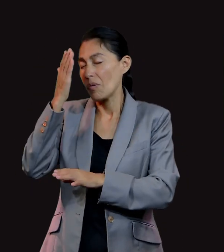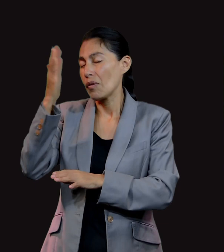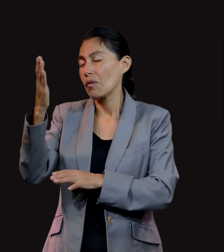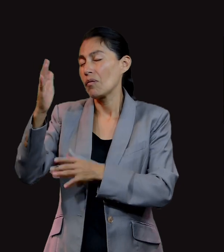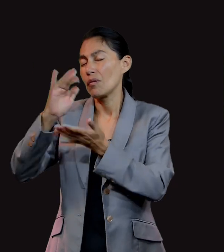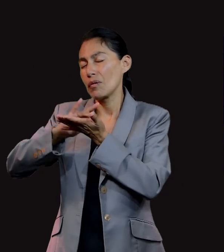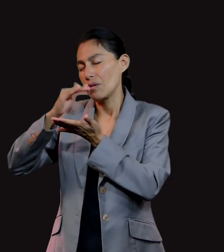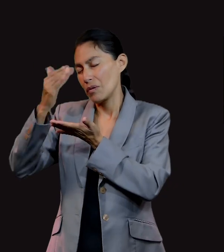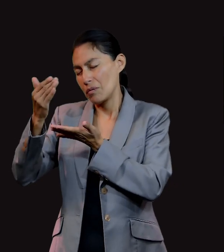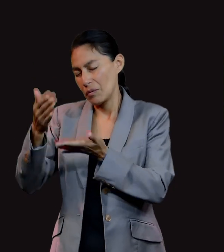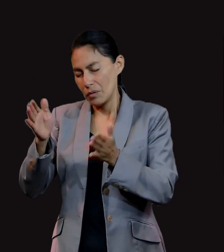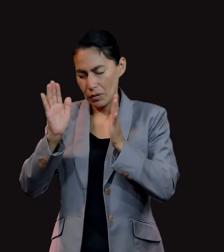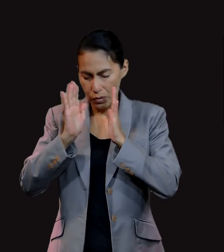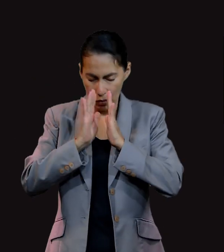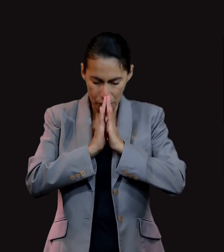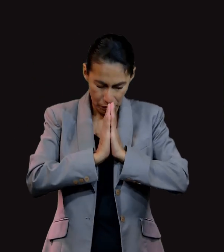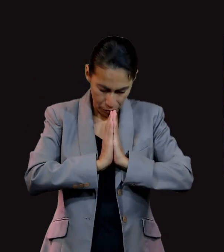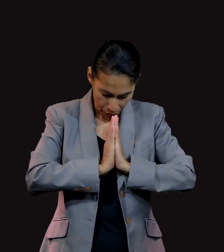Todo Amén